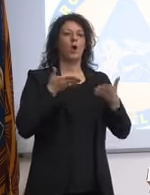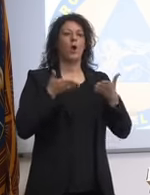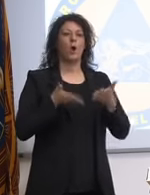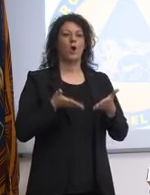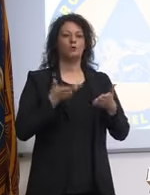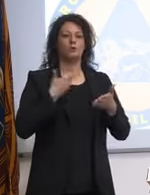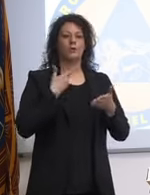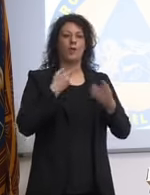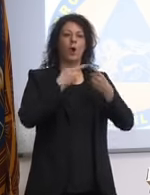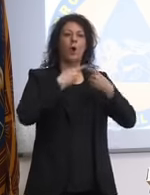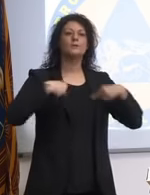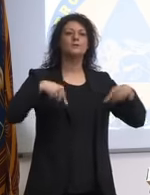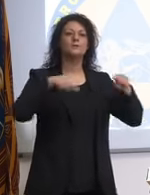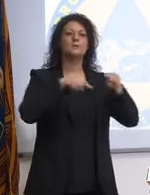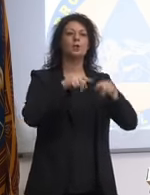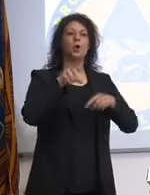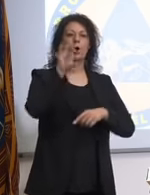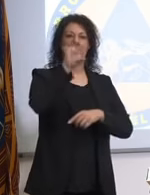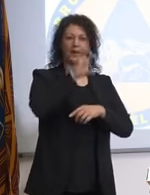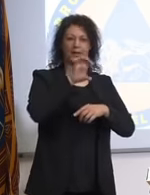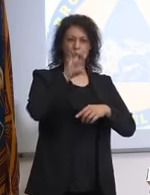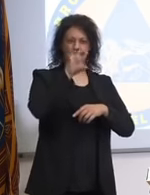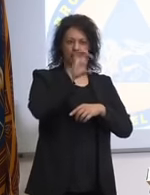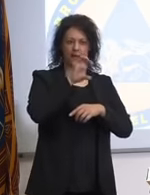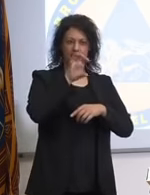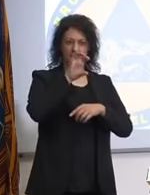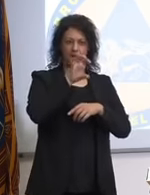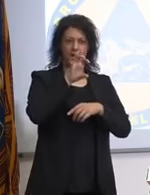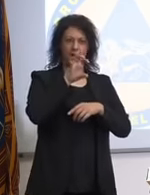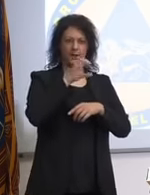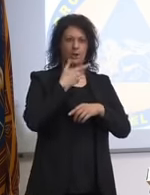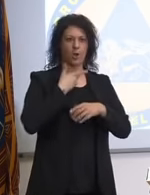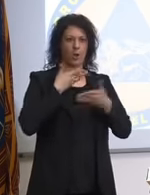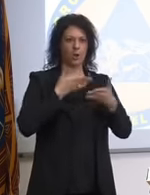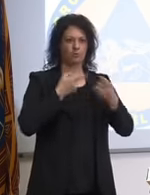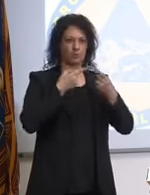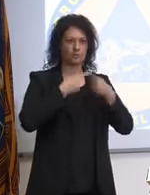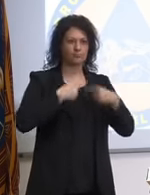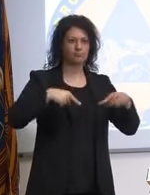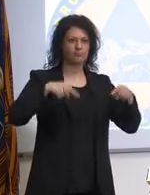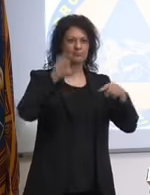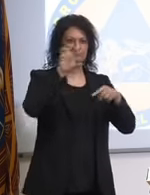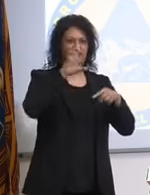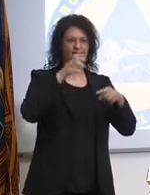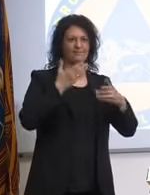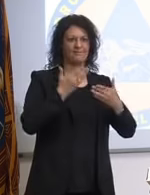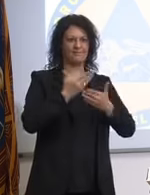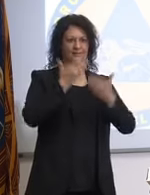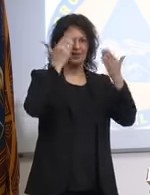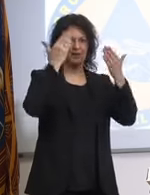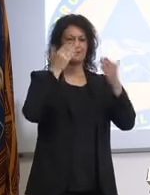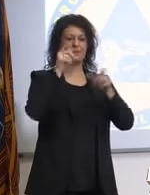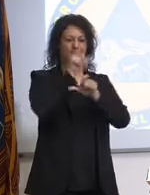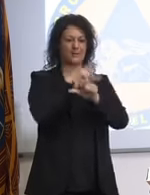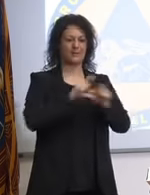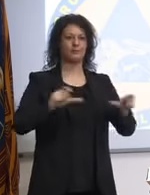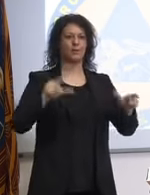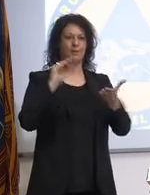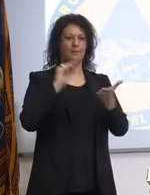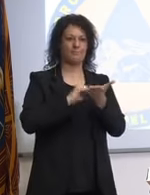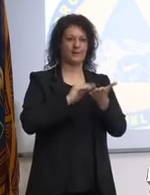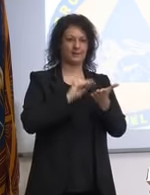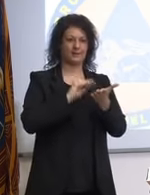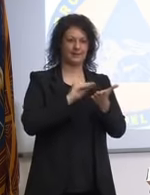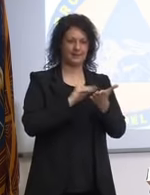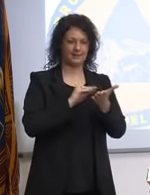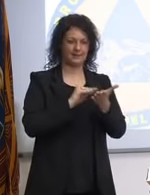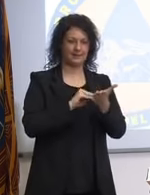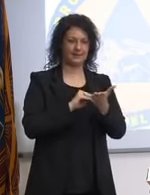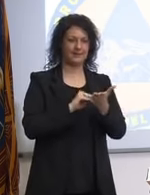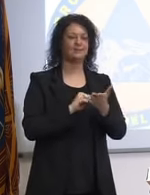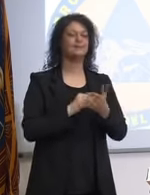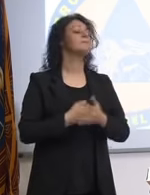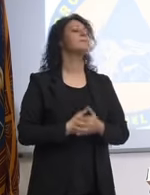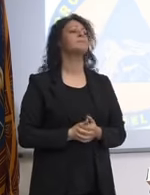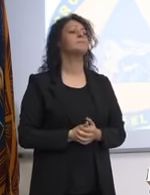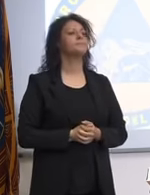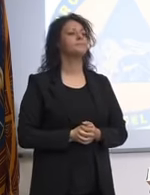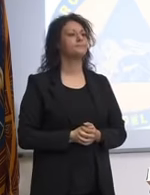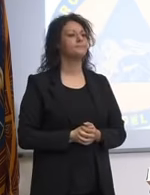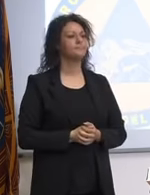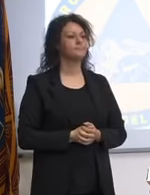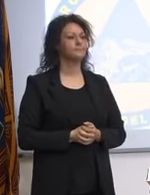diciamo in carne ed ossa, dopo mesi di sedute telematiche, si parla anche di misure di sostegno, eccetera,